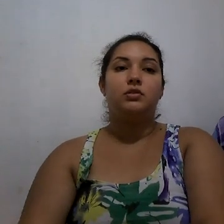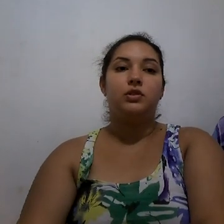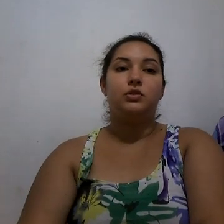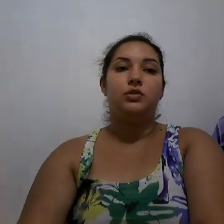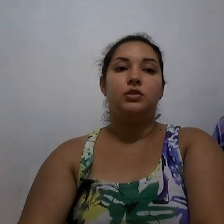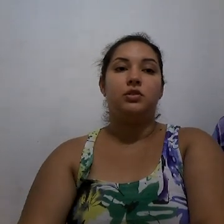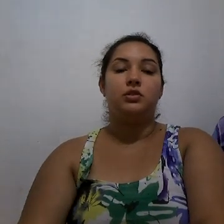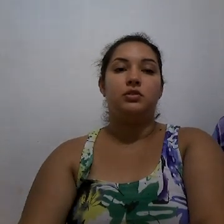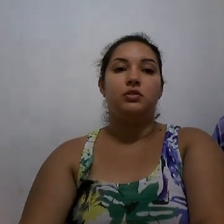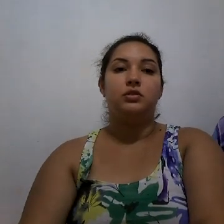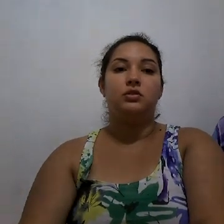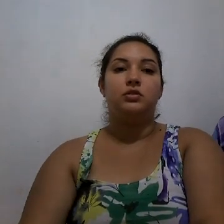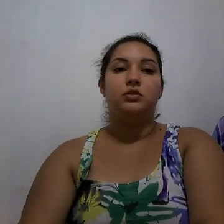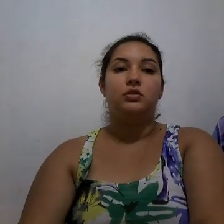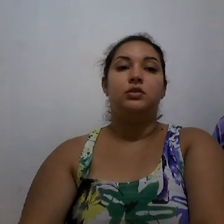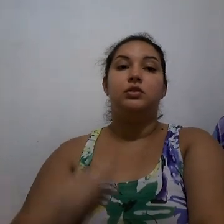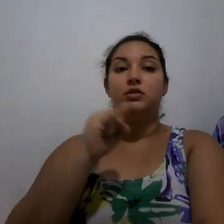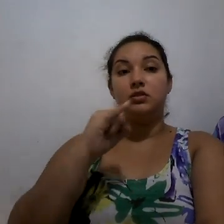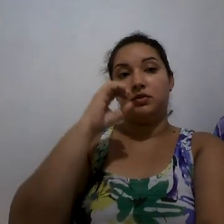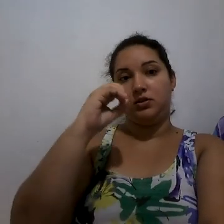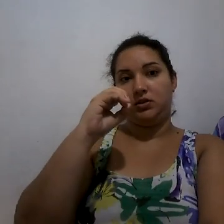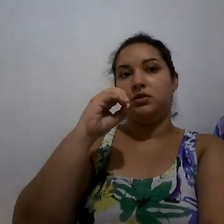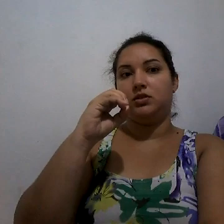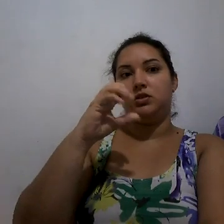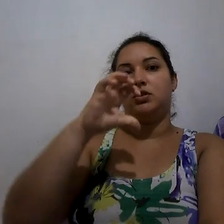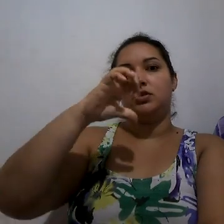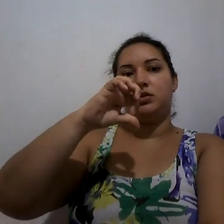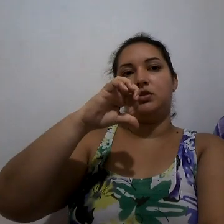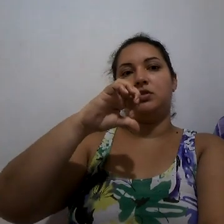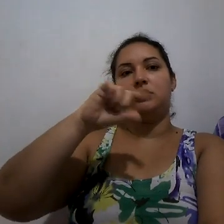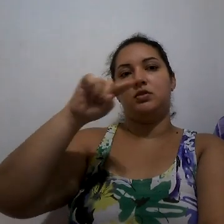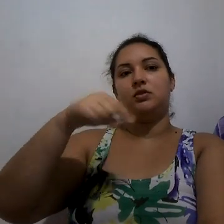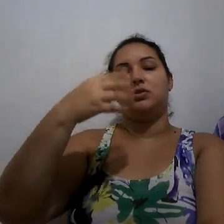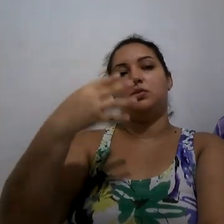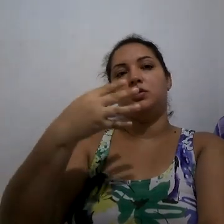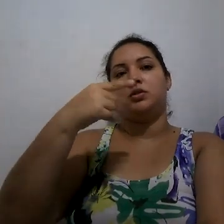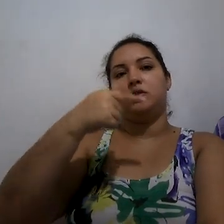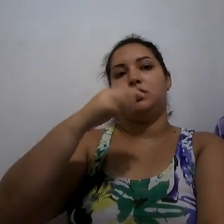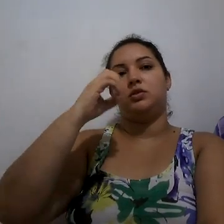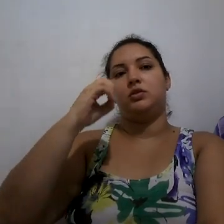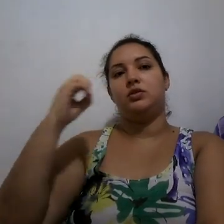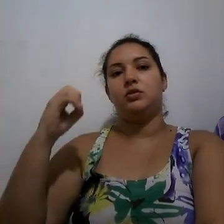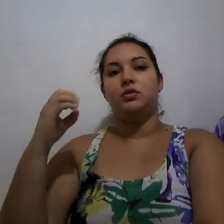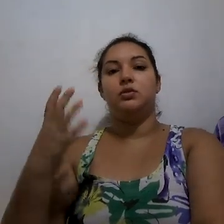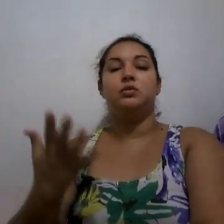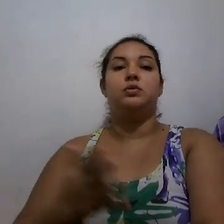isso. Então, se fosse um zero aqui, ia ser o quê? A gente só muda quando for o quê? Quando